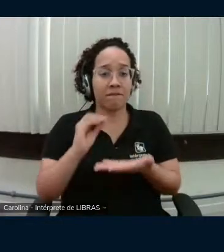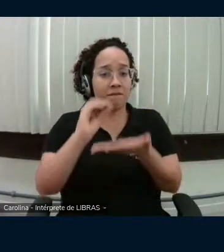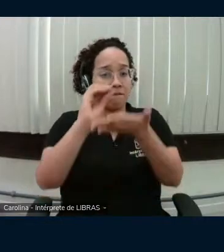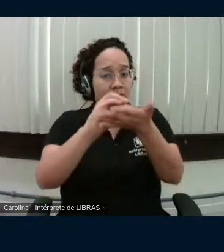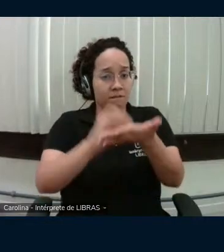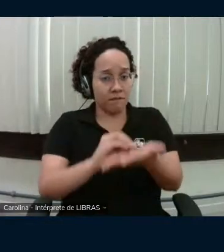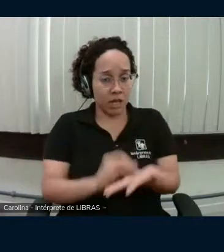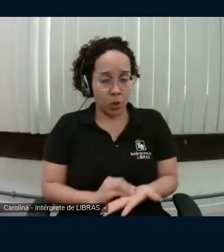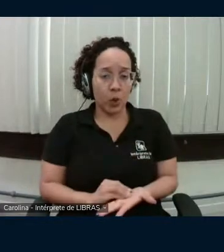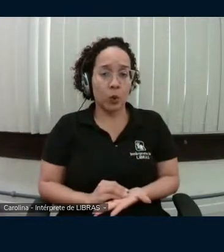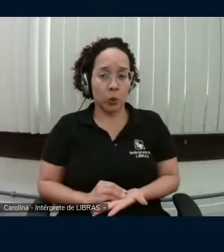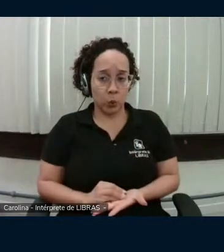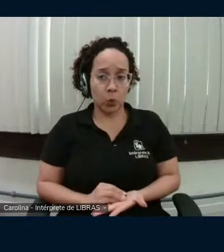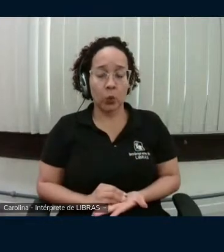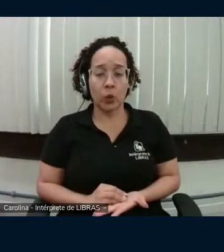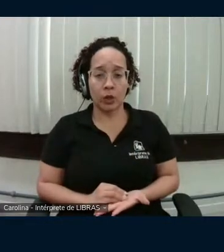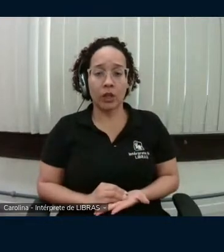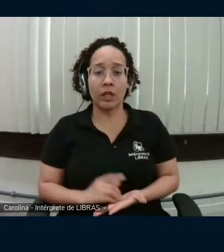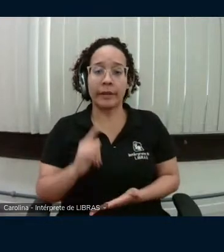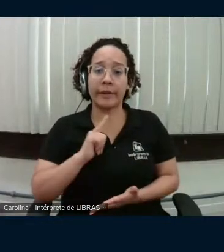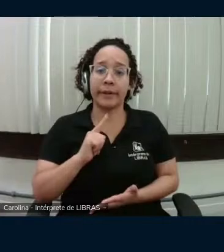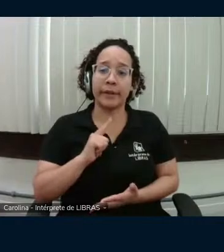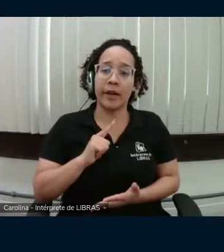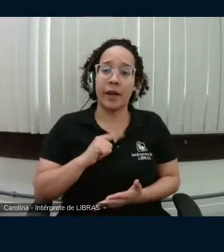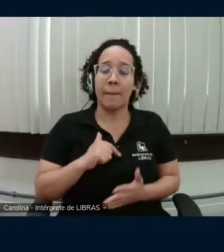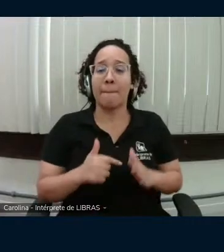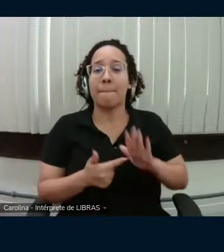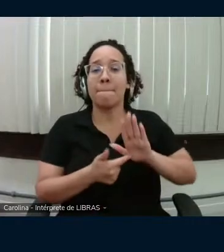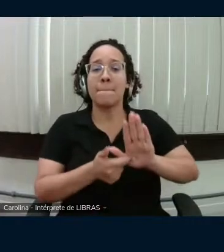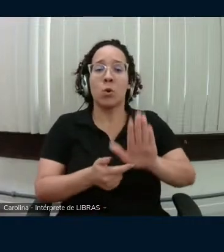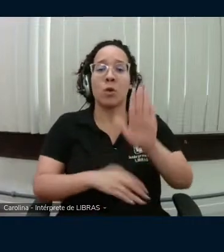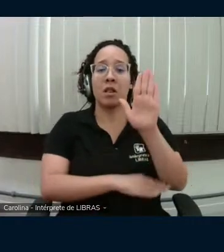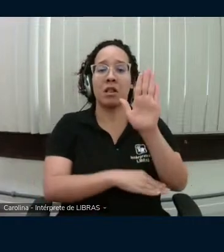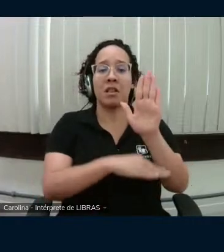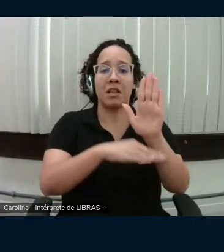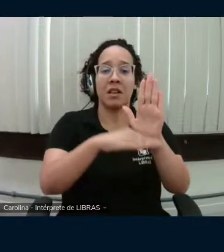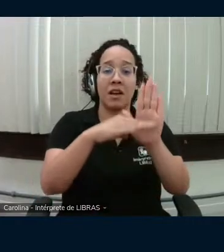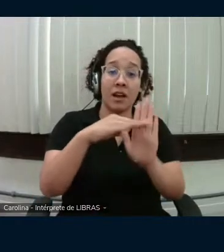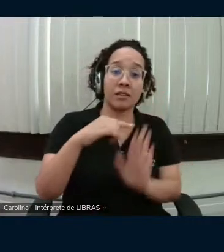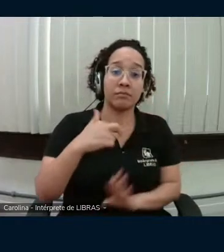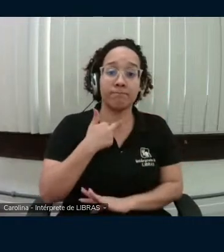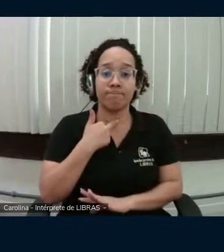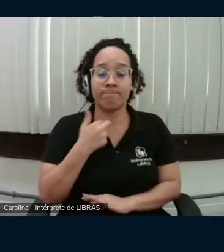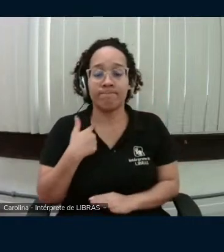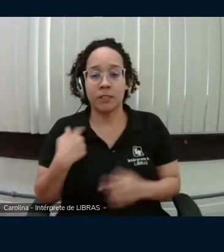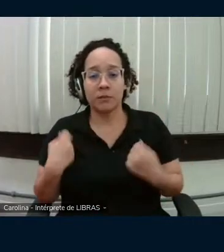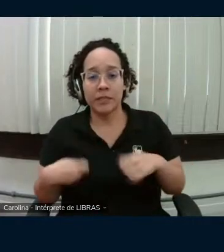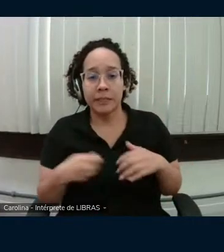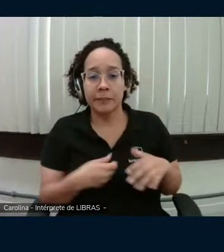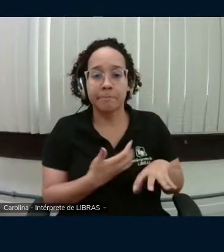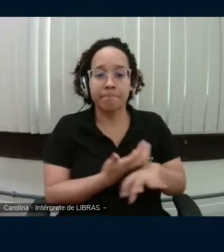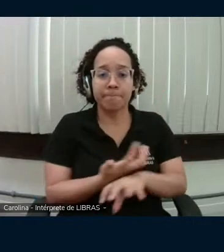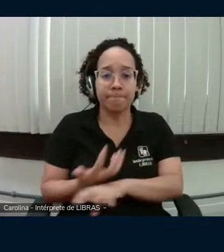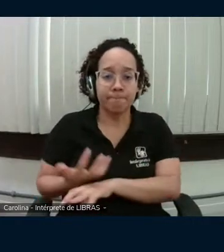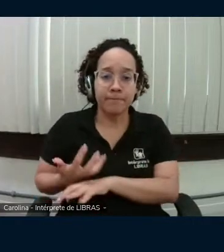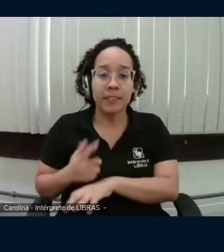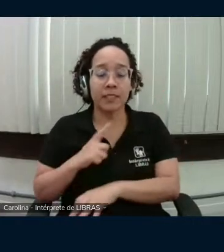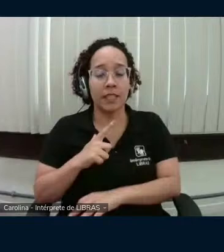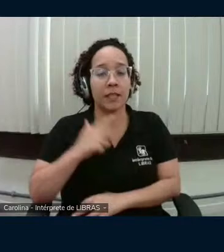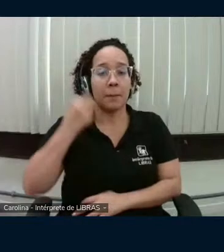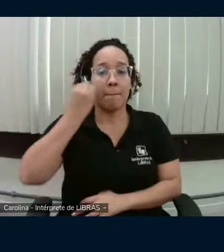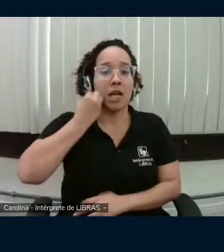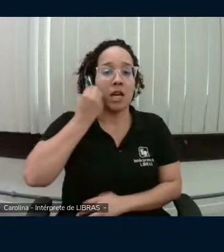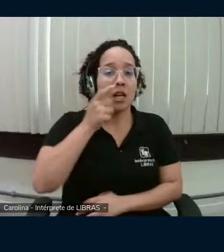que elas não podem ser hierarquizadas, que elas têm que estar presentes ao longo do tempo, etc. mas é possível, e o Brasil já teve experiências